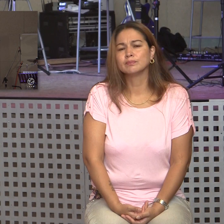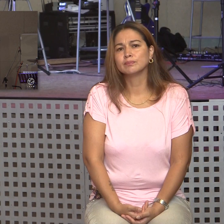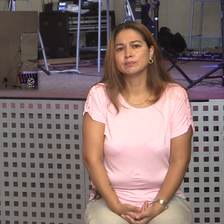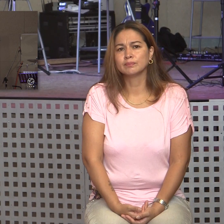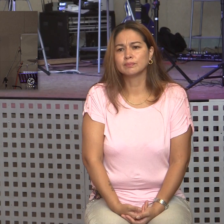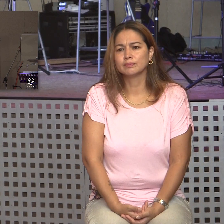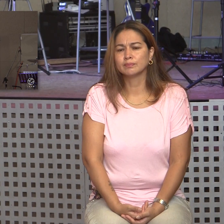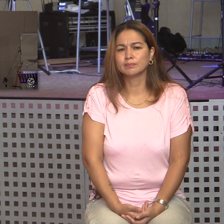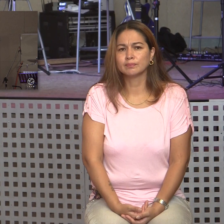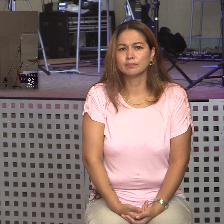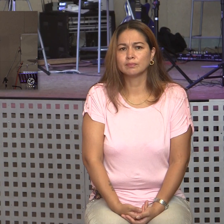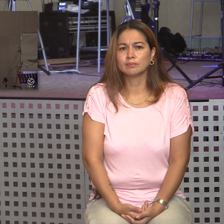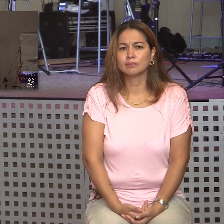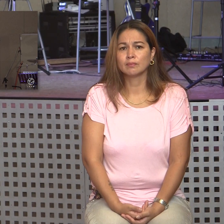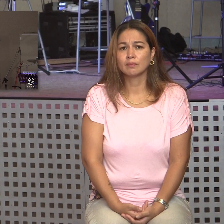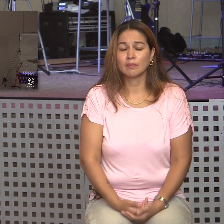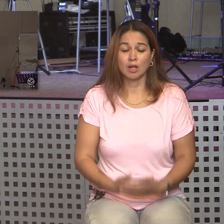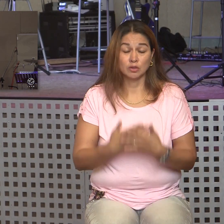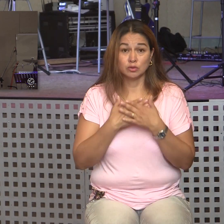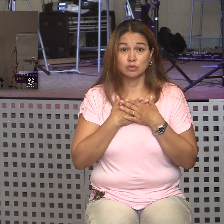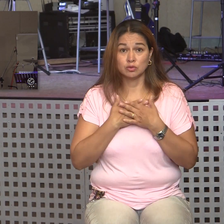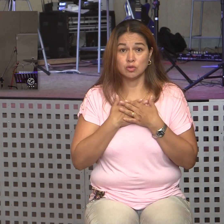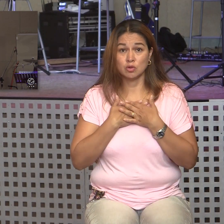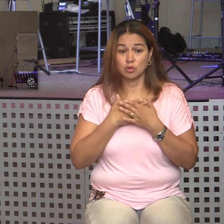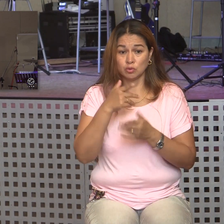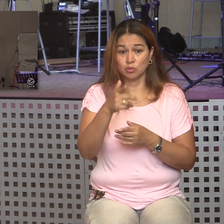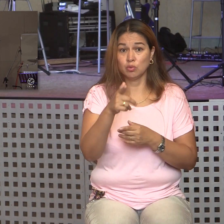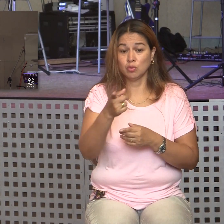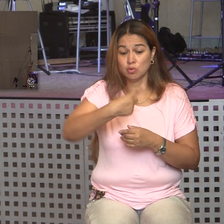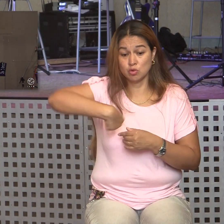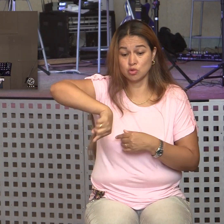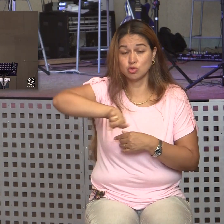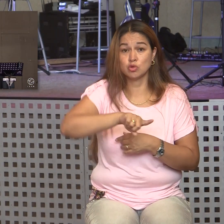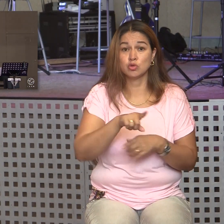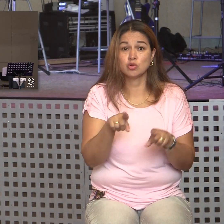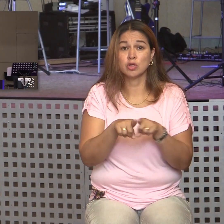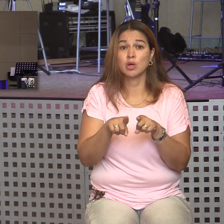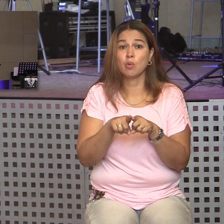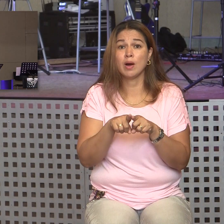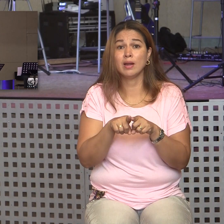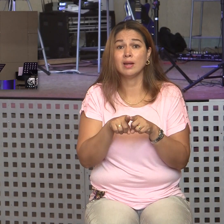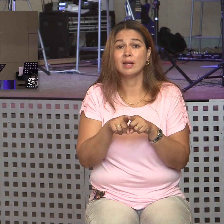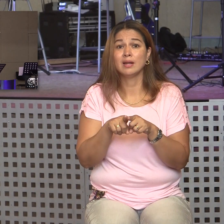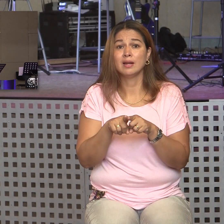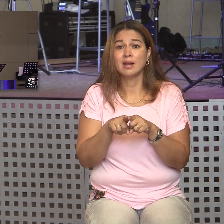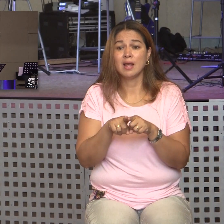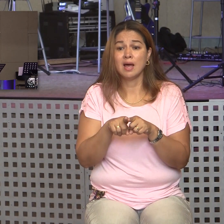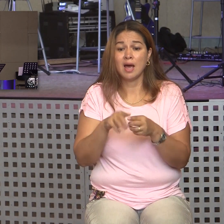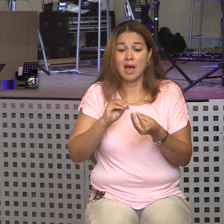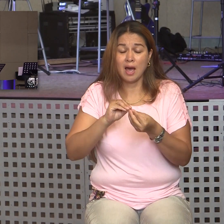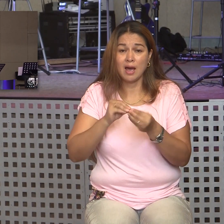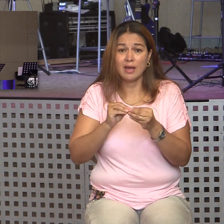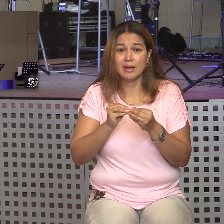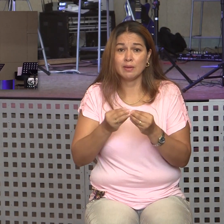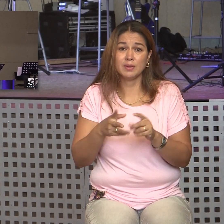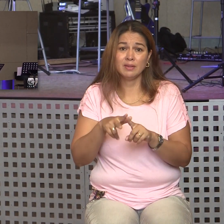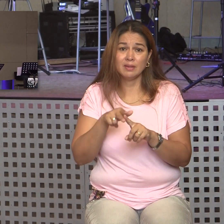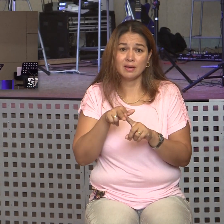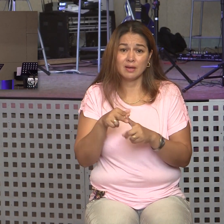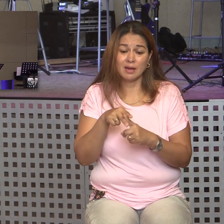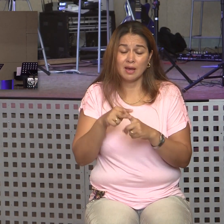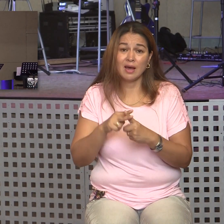Él. Él es el que usa la herramienta. Nosotros somos los que tenemos que ser usados. Y eso es lo que está pasando